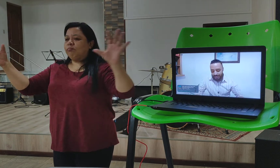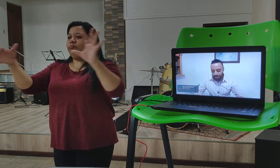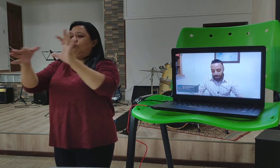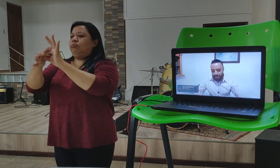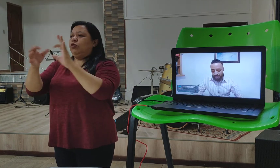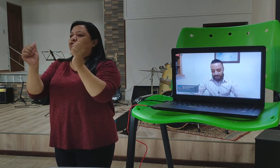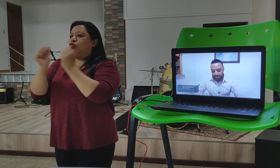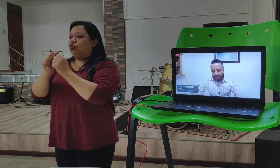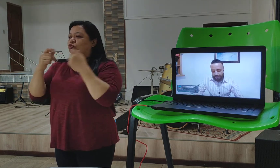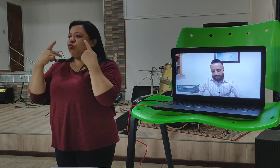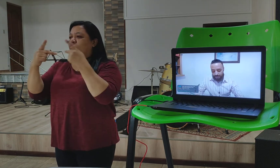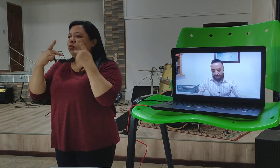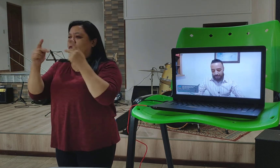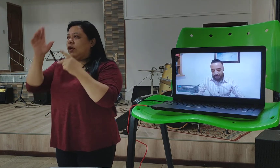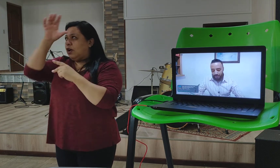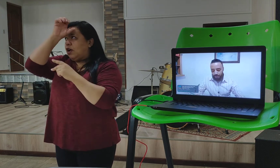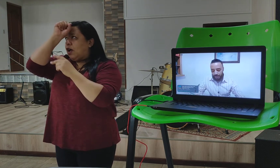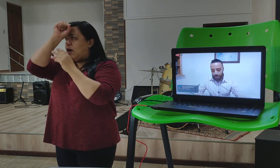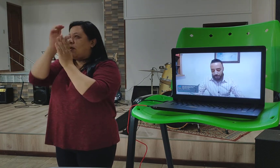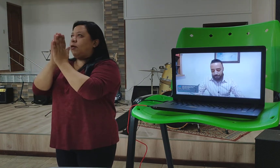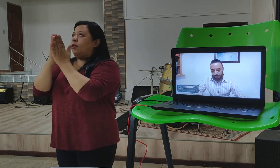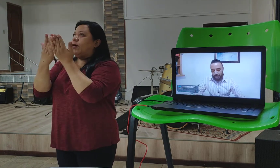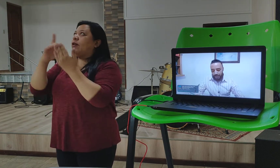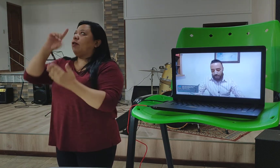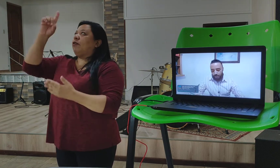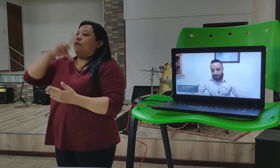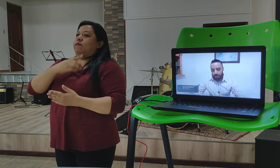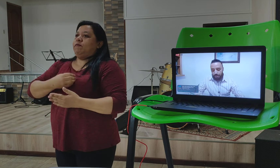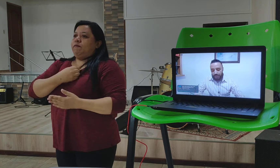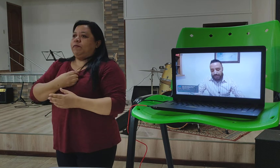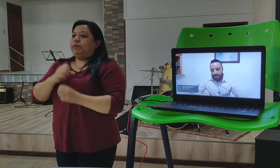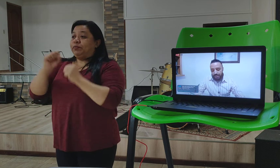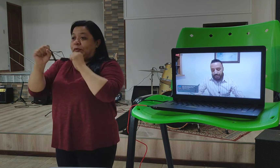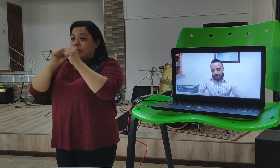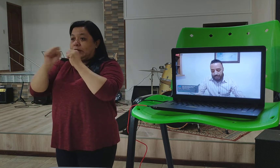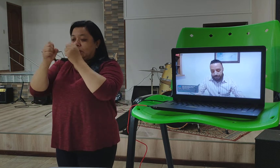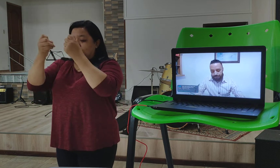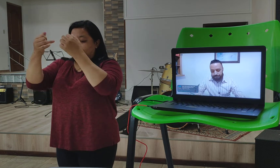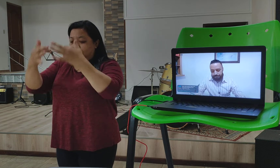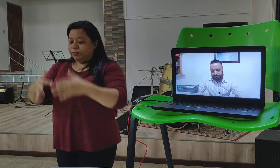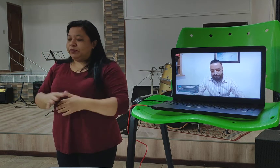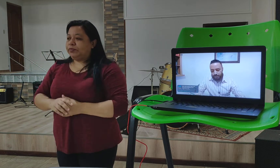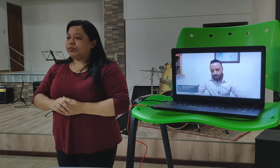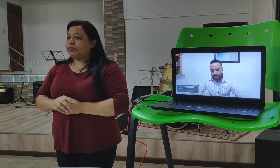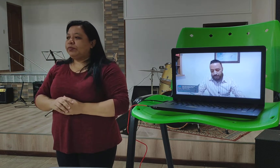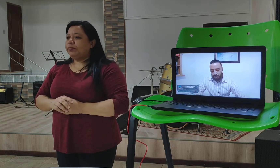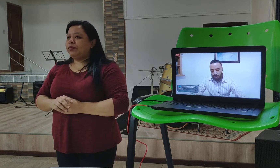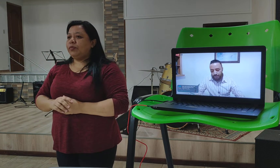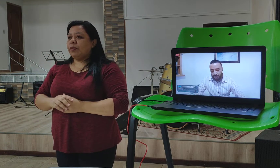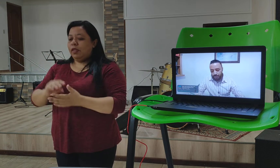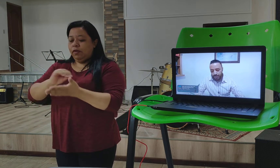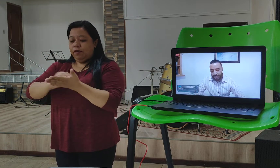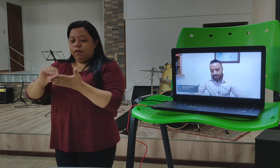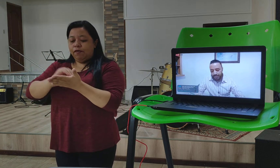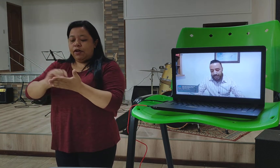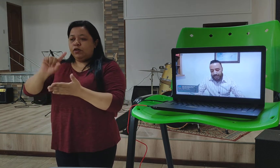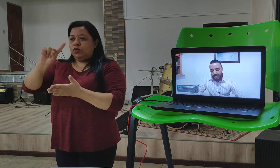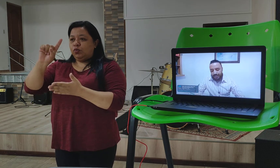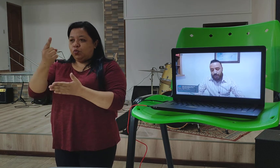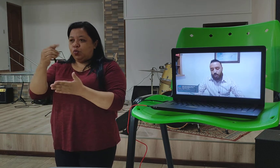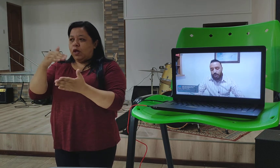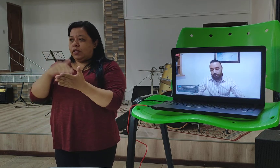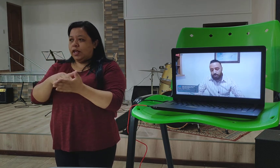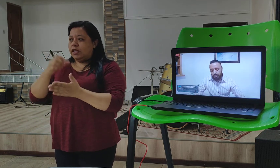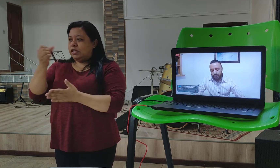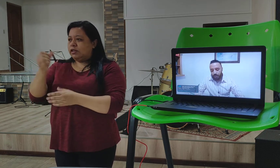nós estejamos meditando e aprendendo da palavra do Senhor. O Salmo 13 diz assim, do verso 1 ao verso 6: